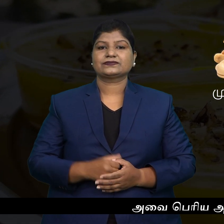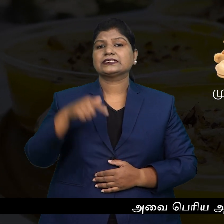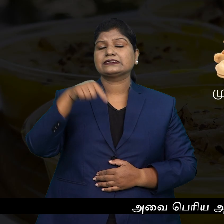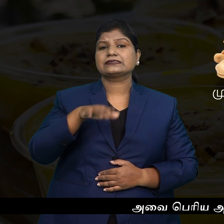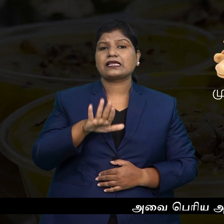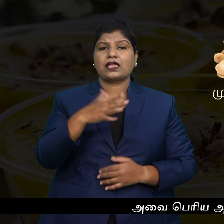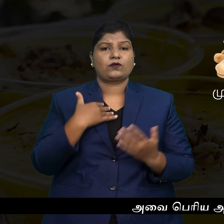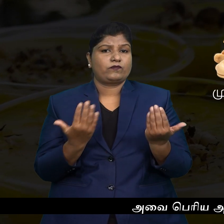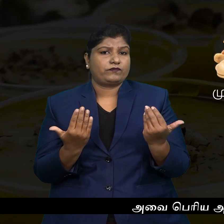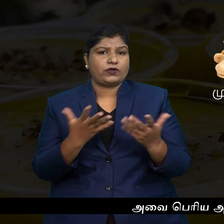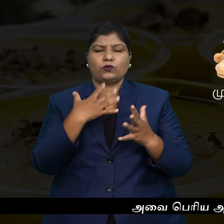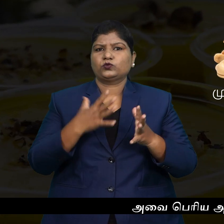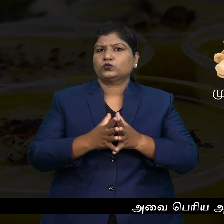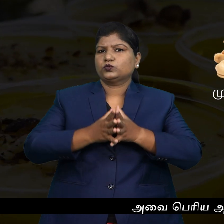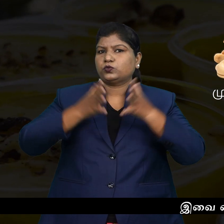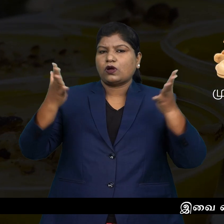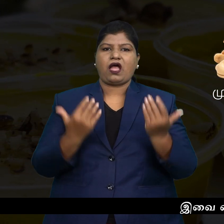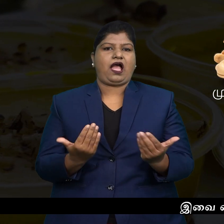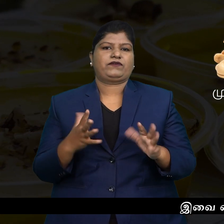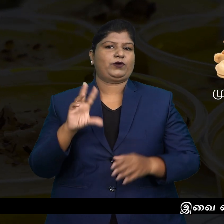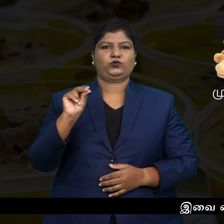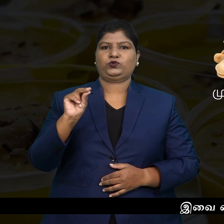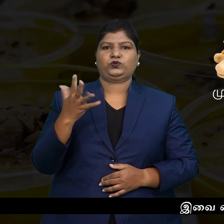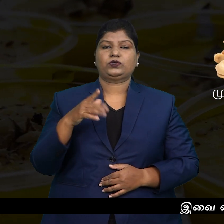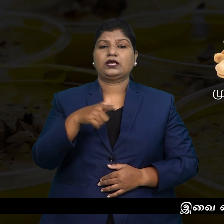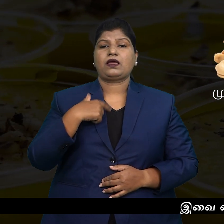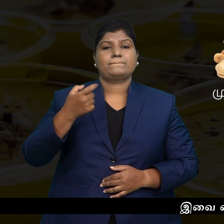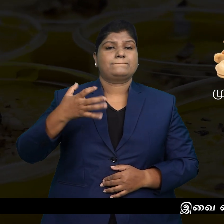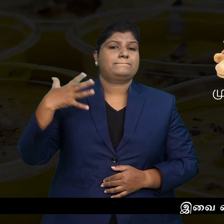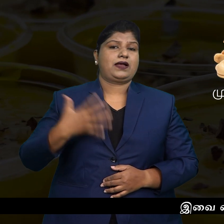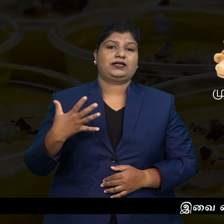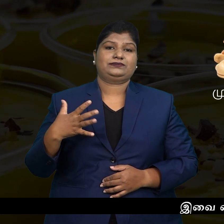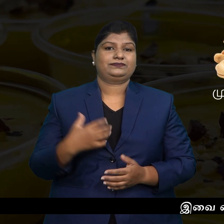அவை பெரிய அளவில் கிடைக்காது மற்றும் இவை விலை உயர்ந்தவை.